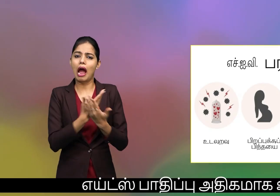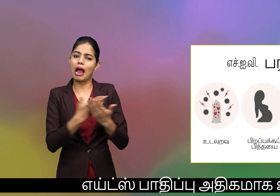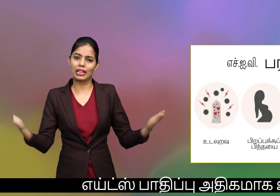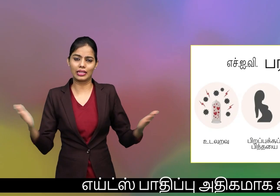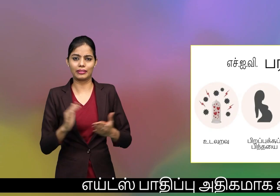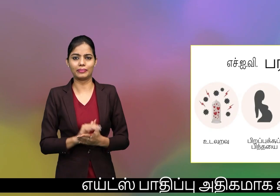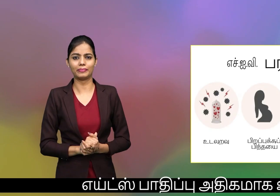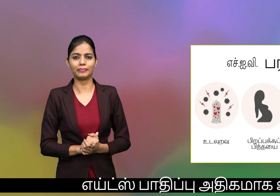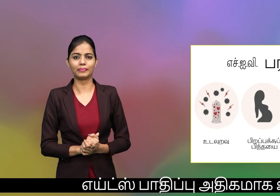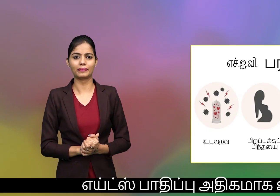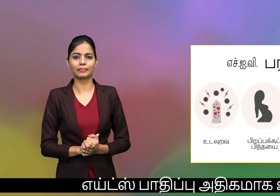உள்ளது.